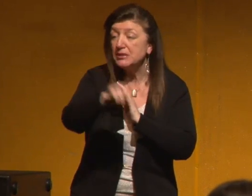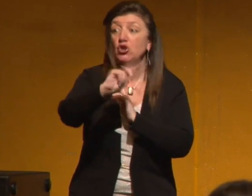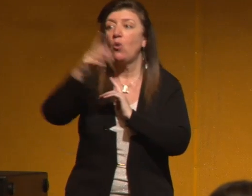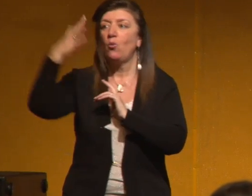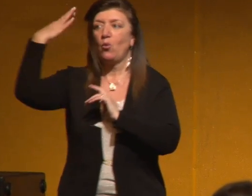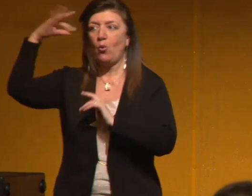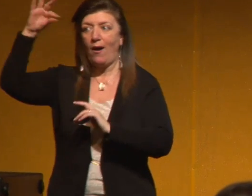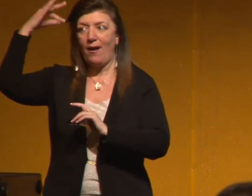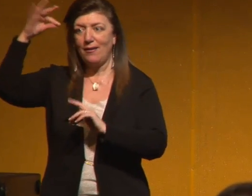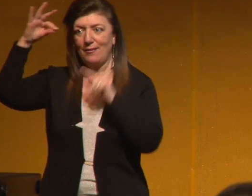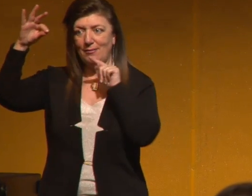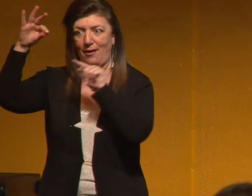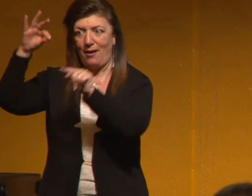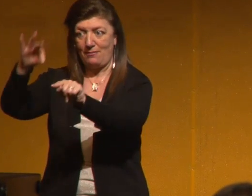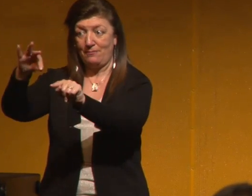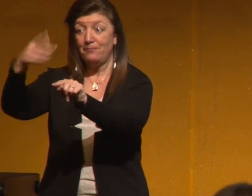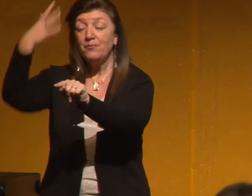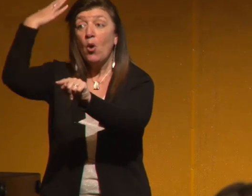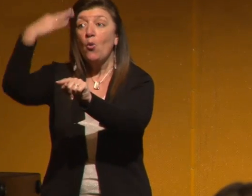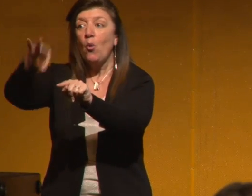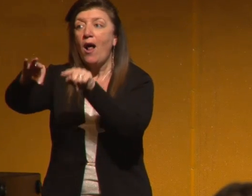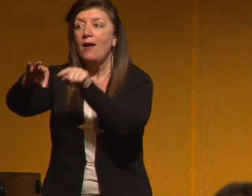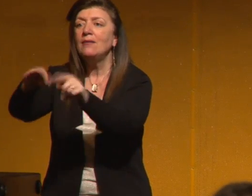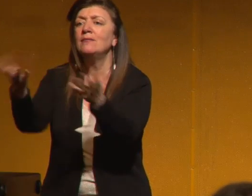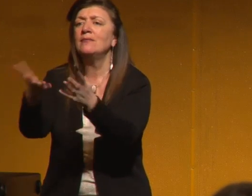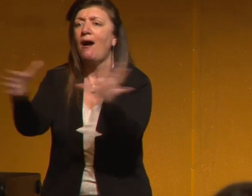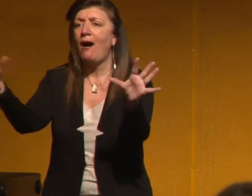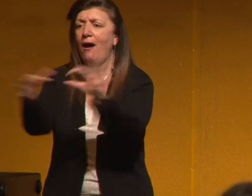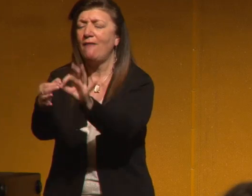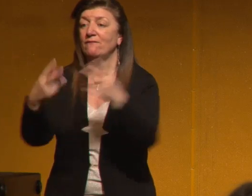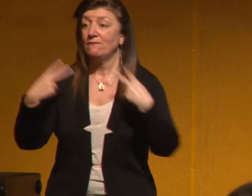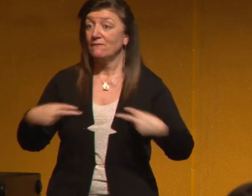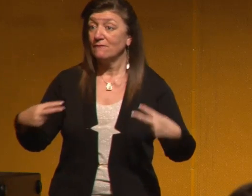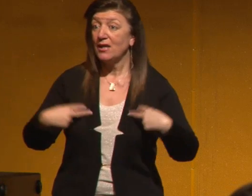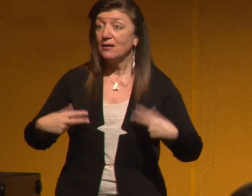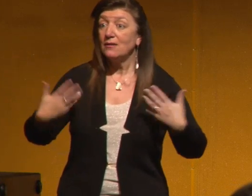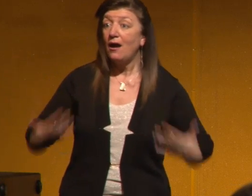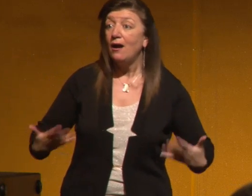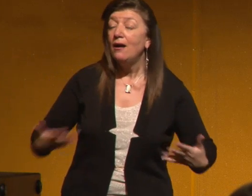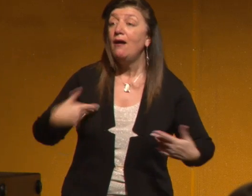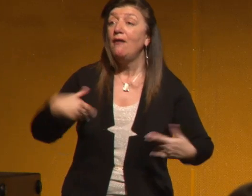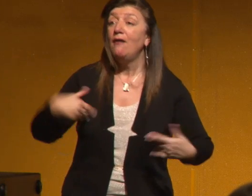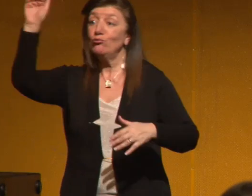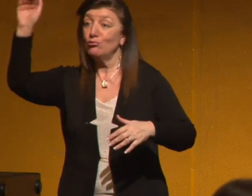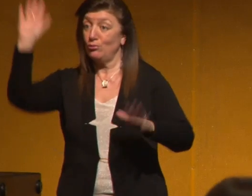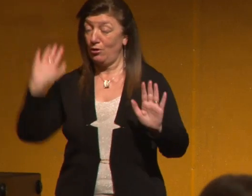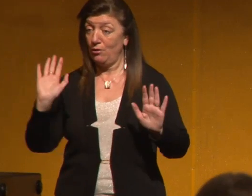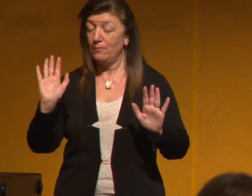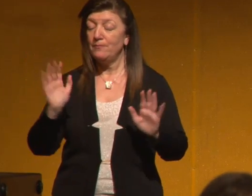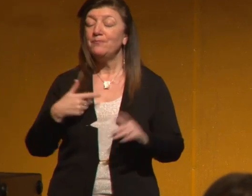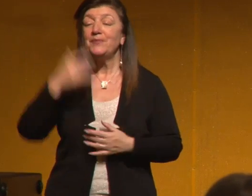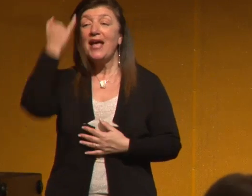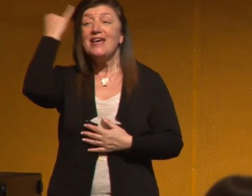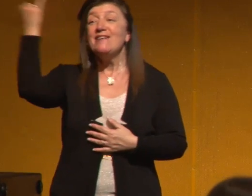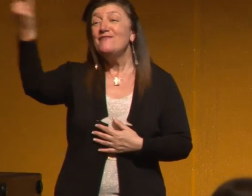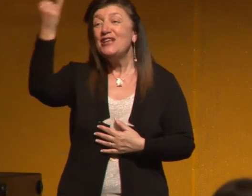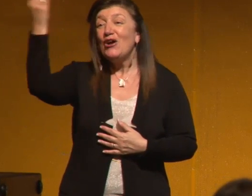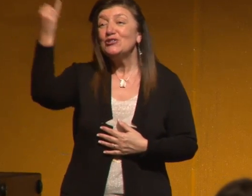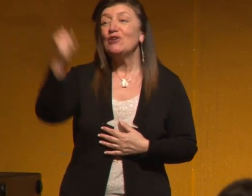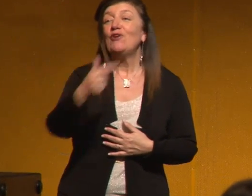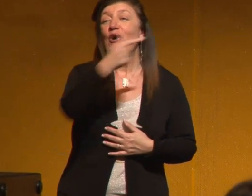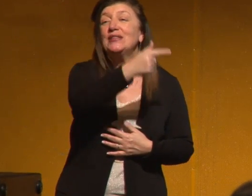oserei dire della nostra vita del nostro presente e del nostro futuro ha detto il filosofo theodor adorno